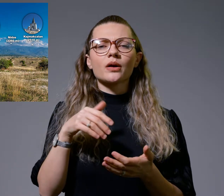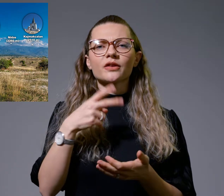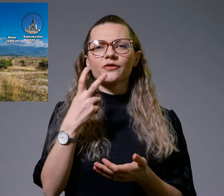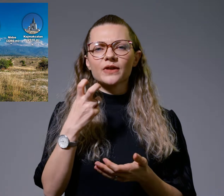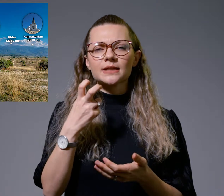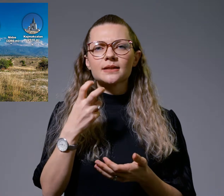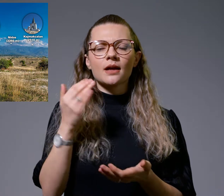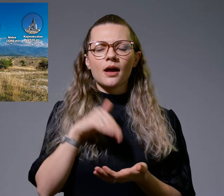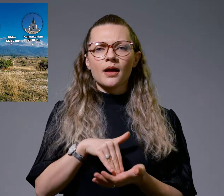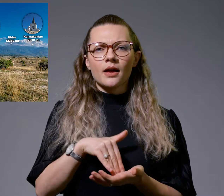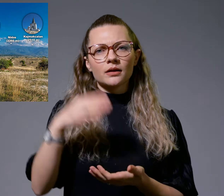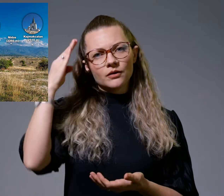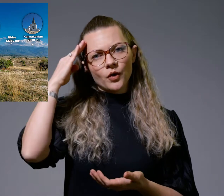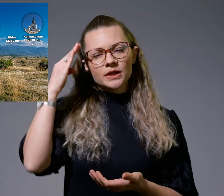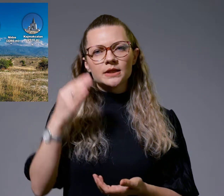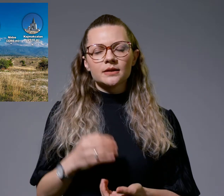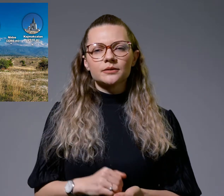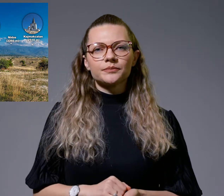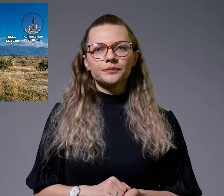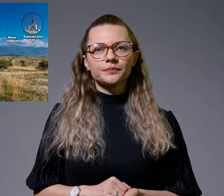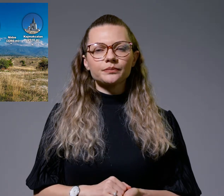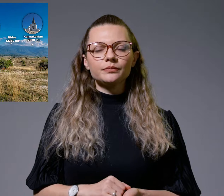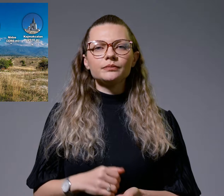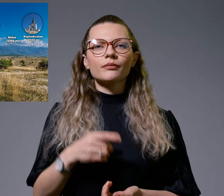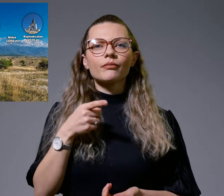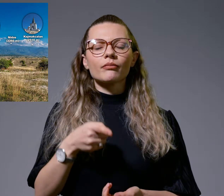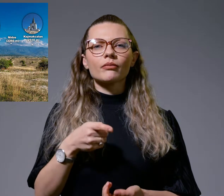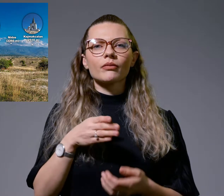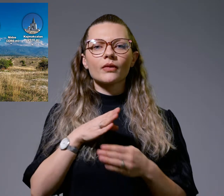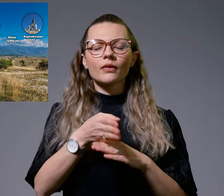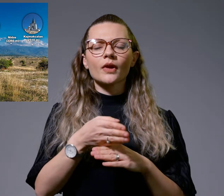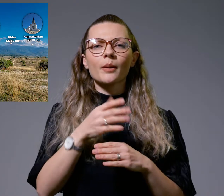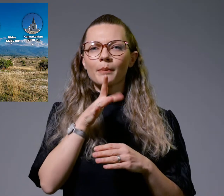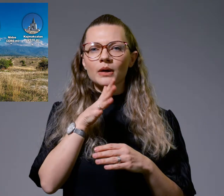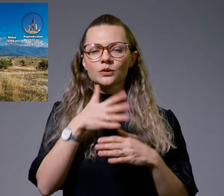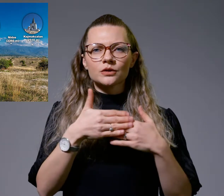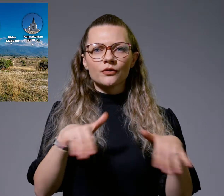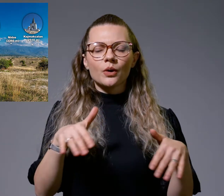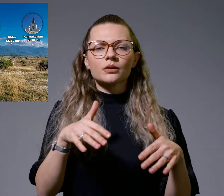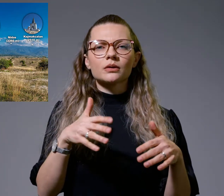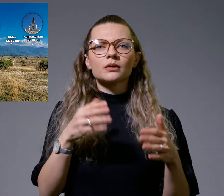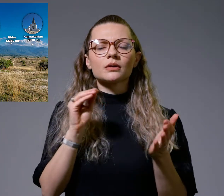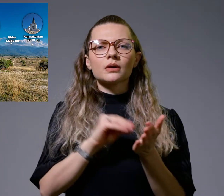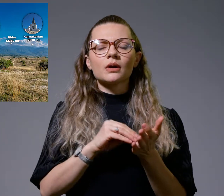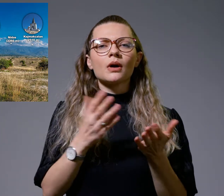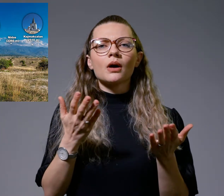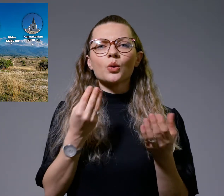1.200.000 војници. Пробојот на Македонскиот фронт се случил на Доброполе